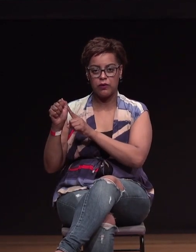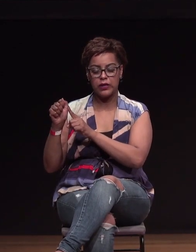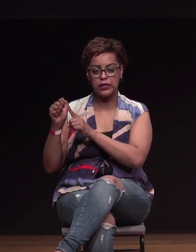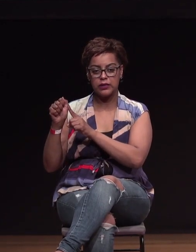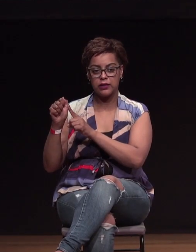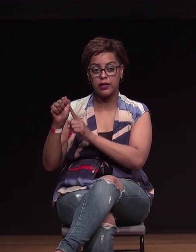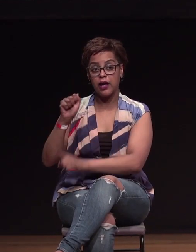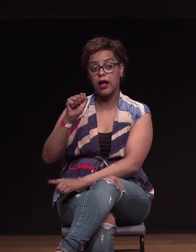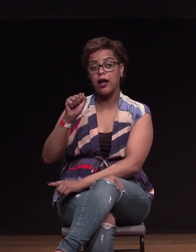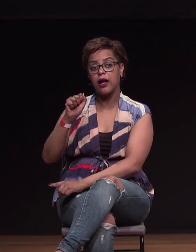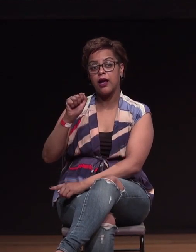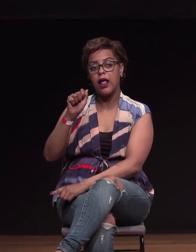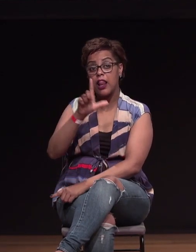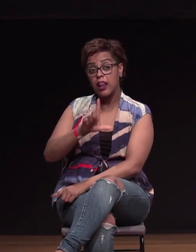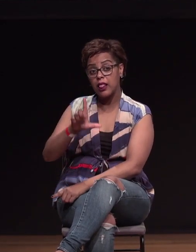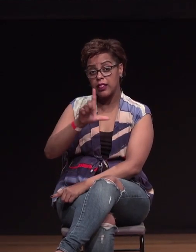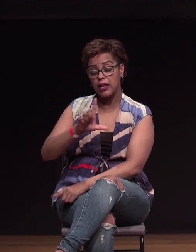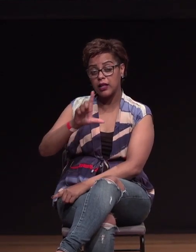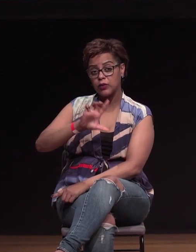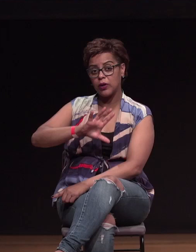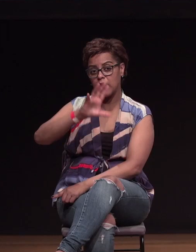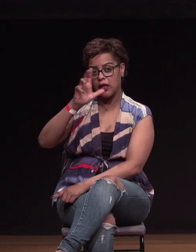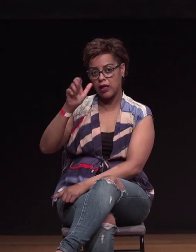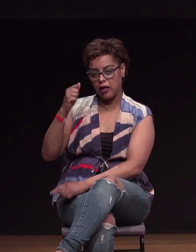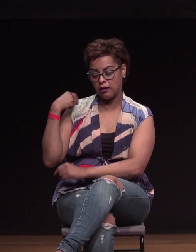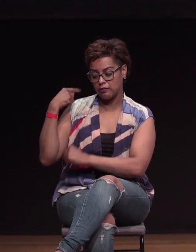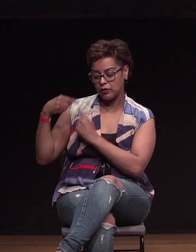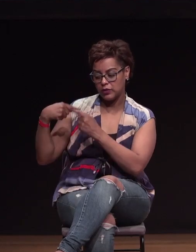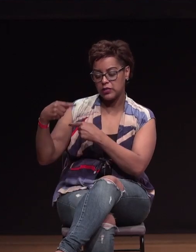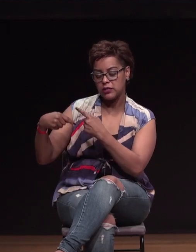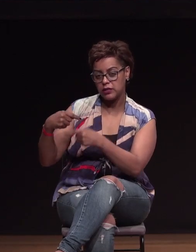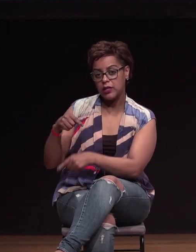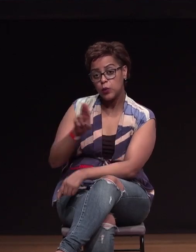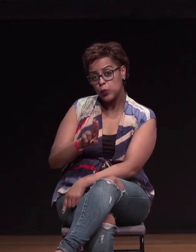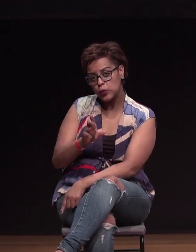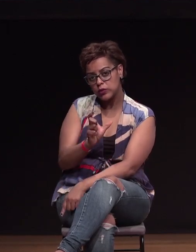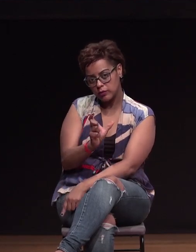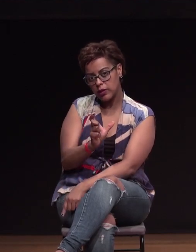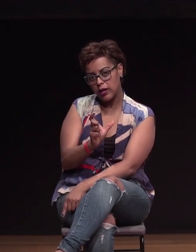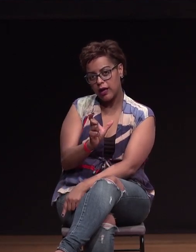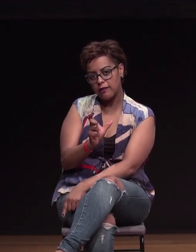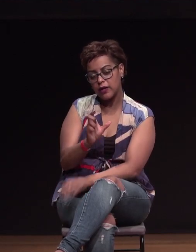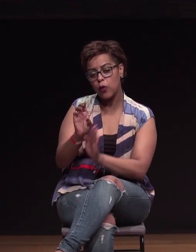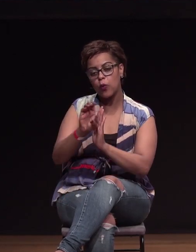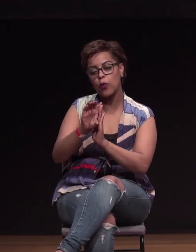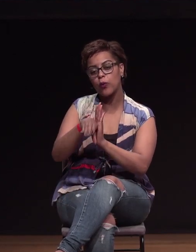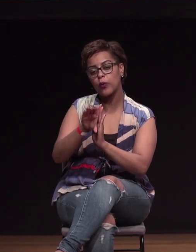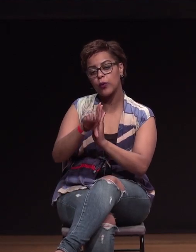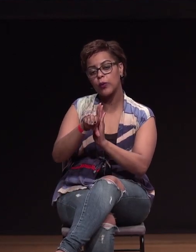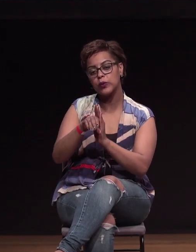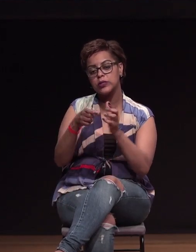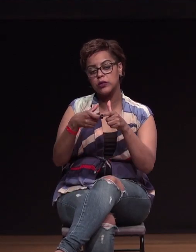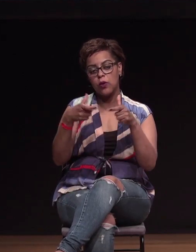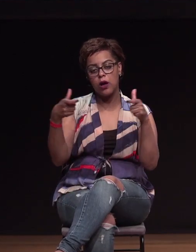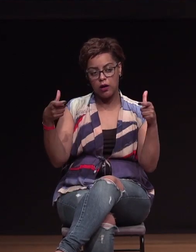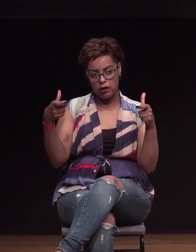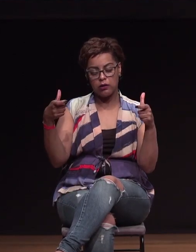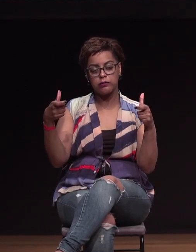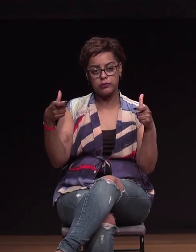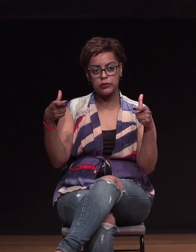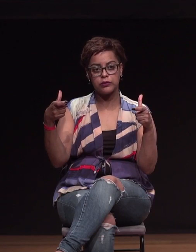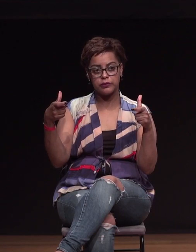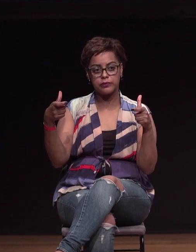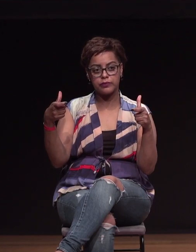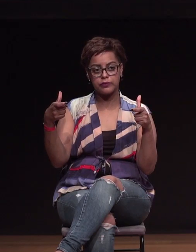Literatura e Afrodescendência, né? Ele usou esse conceito amplo para colocar mais gente,